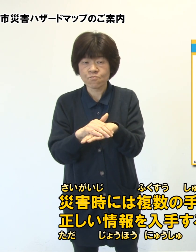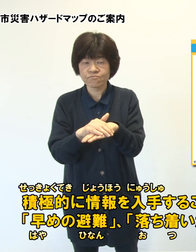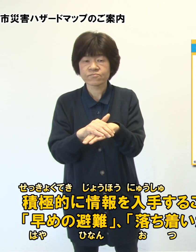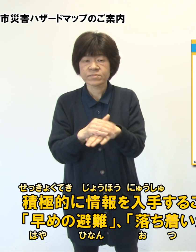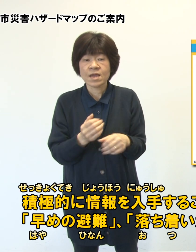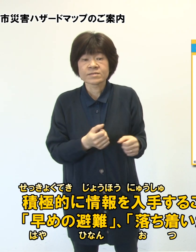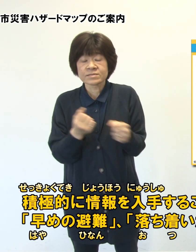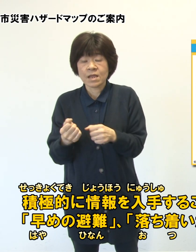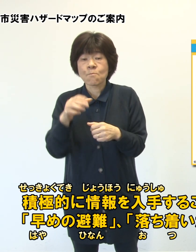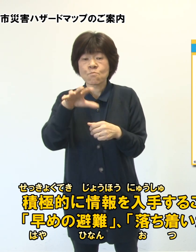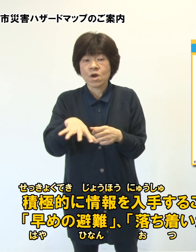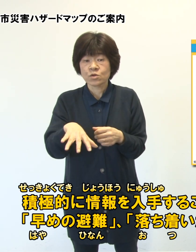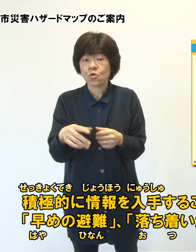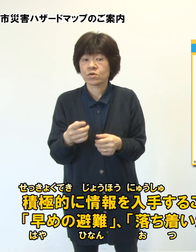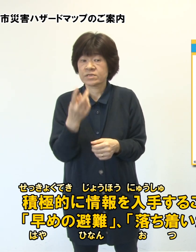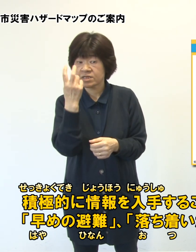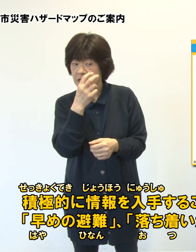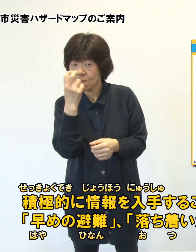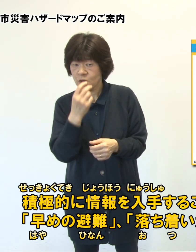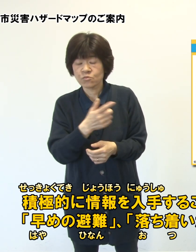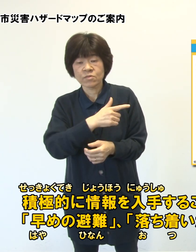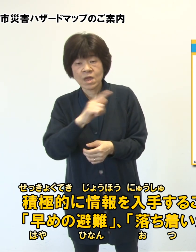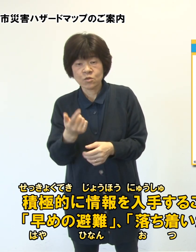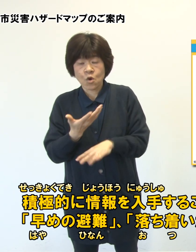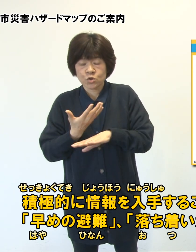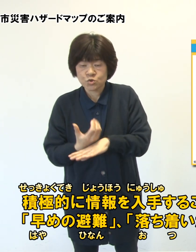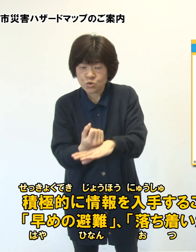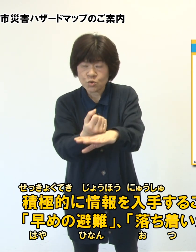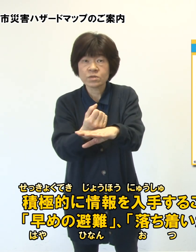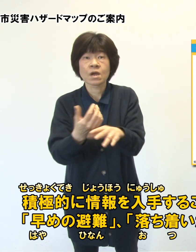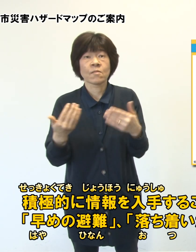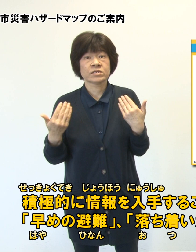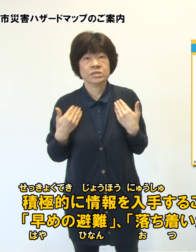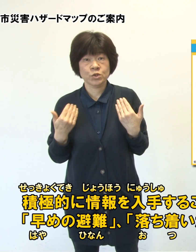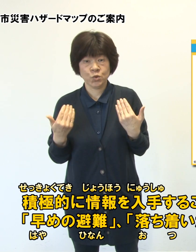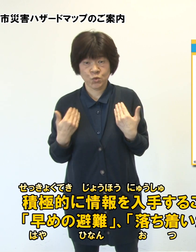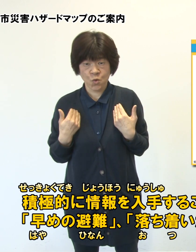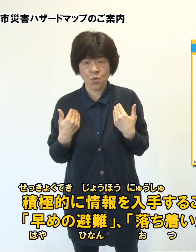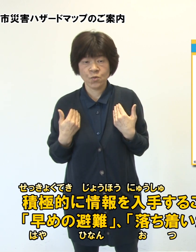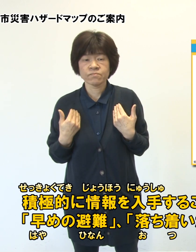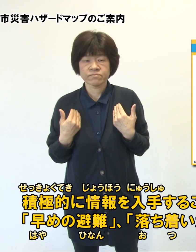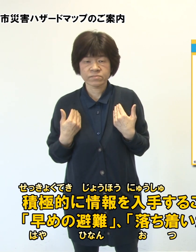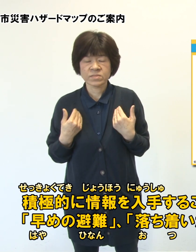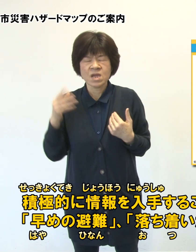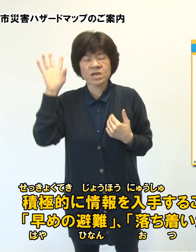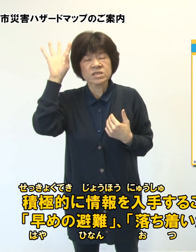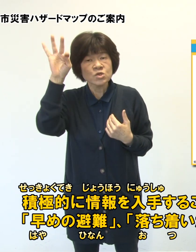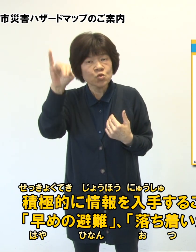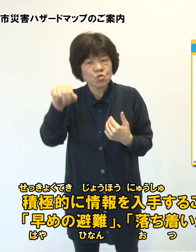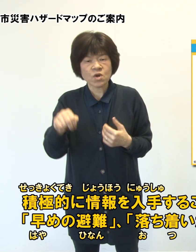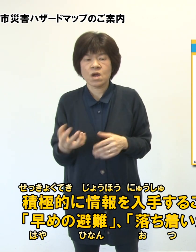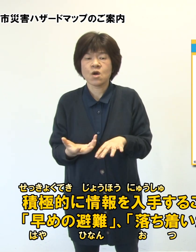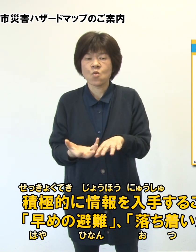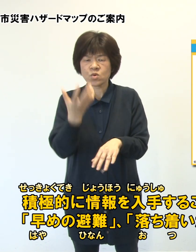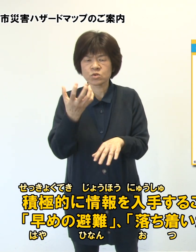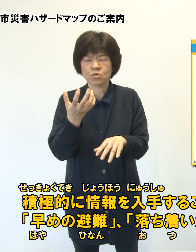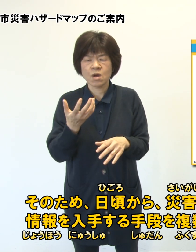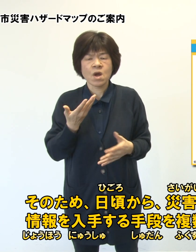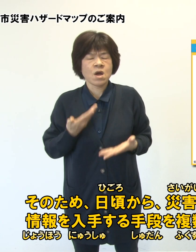積極的に情報を入手することが早めの避難、落ち着いた行動につながります。その